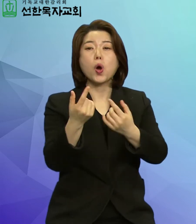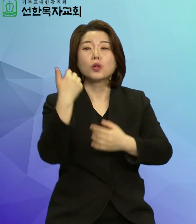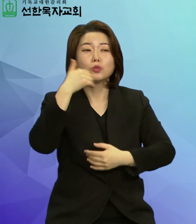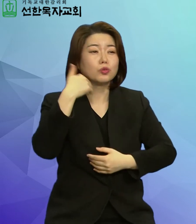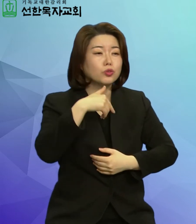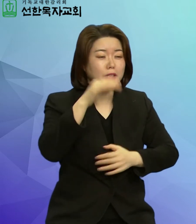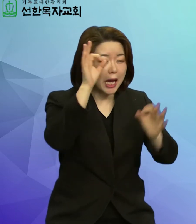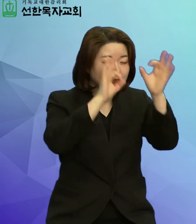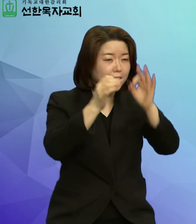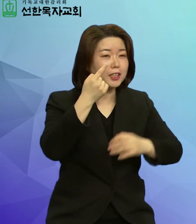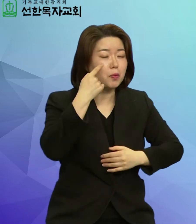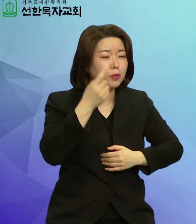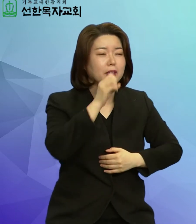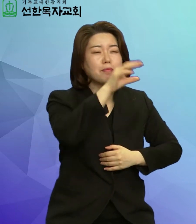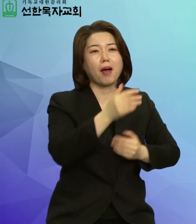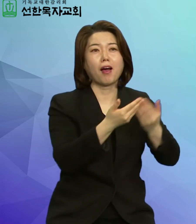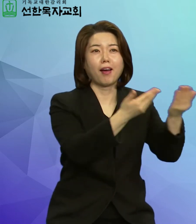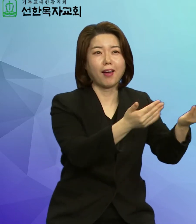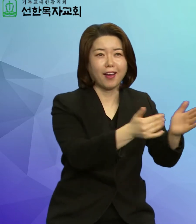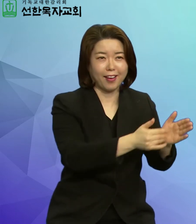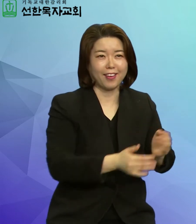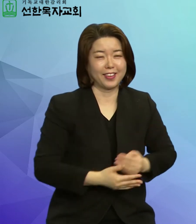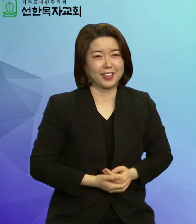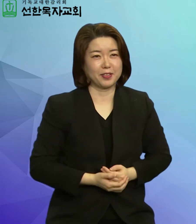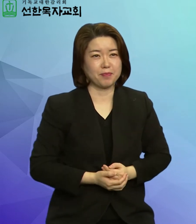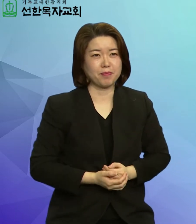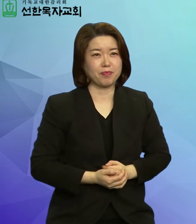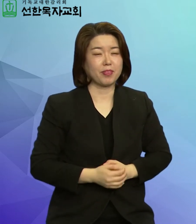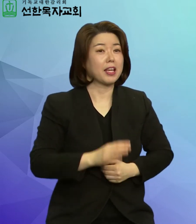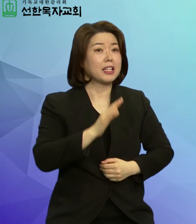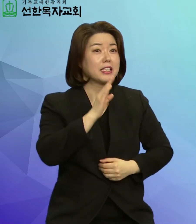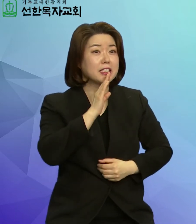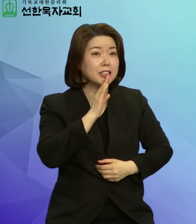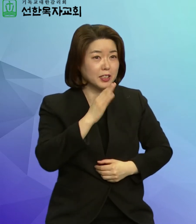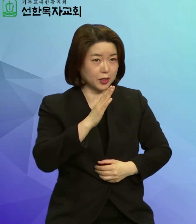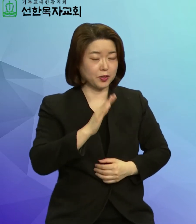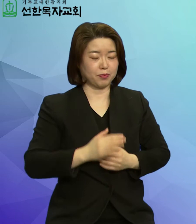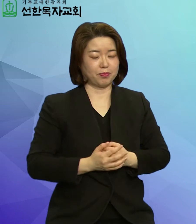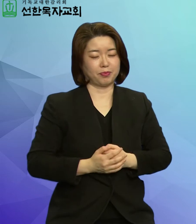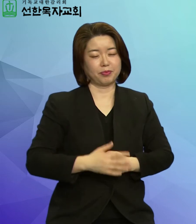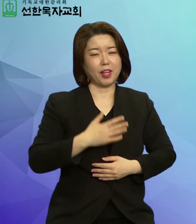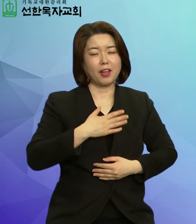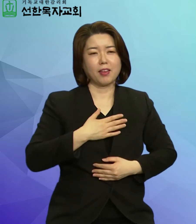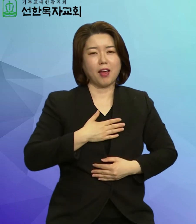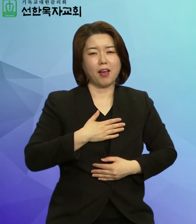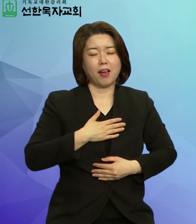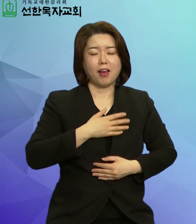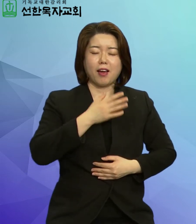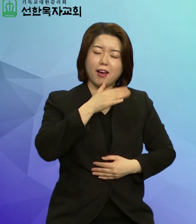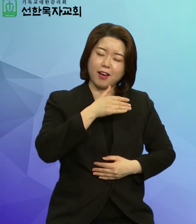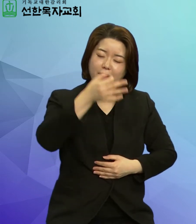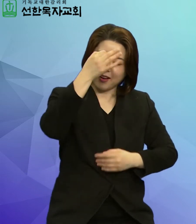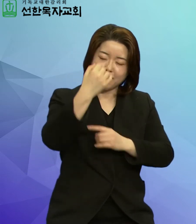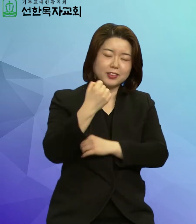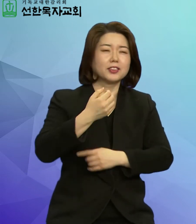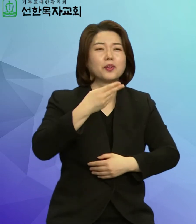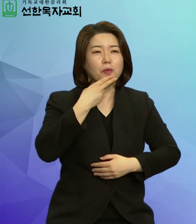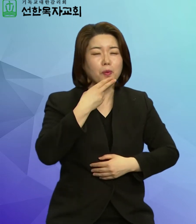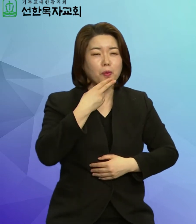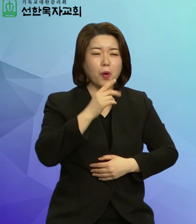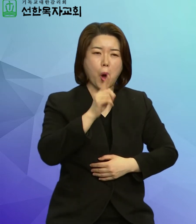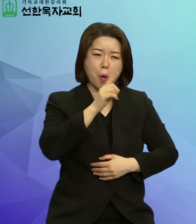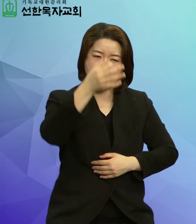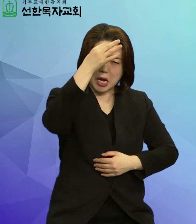어디 계신지 우리 한번 같이 찾아보자고 그렇게 말씀을 드렸어요. 실제로 정말 나는 정말 능력도